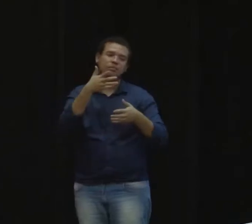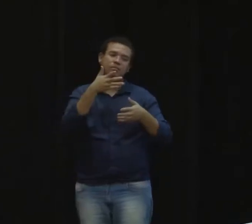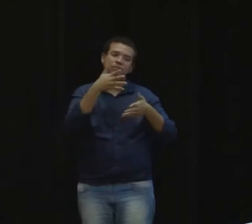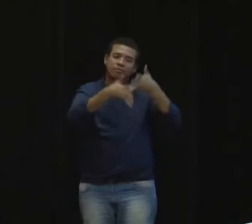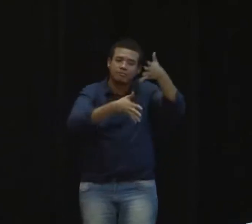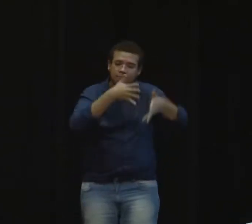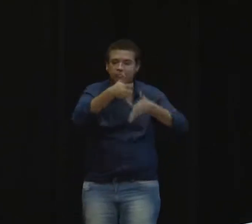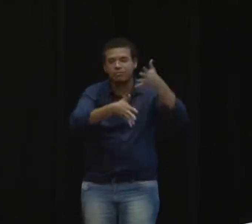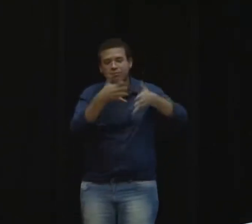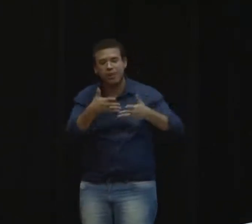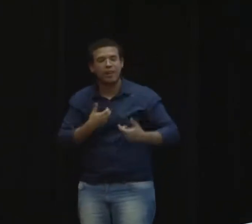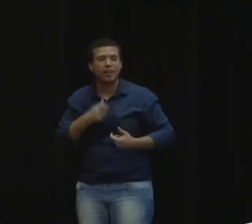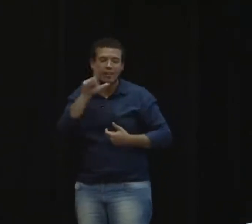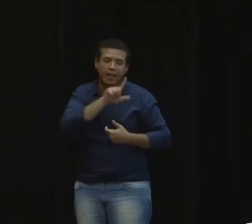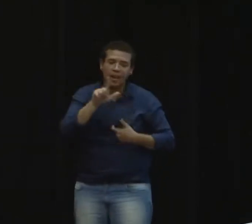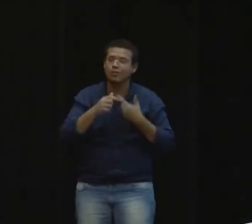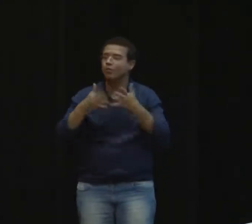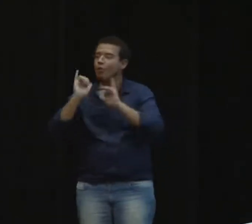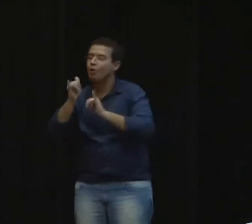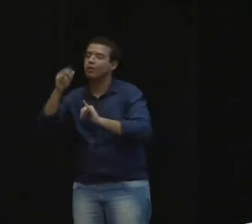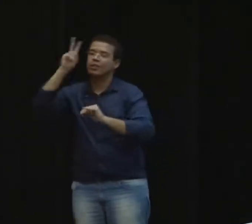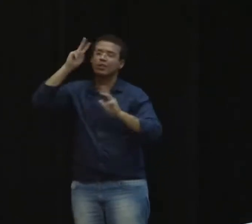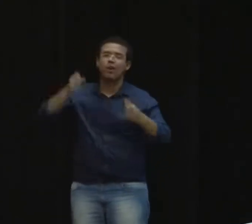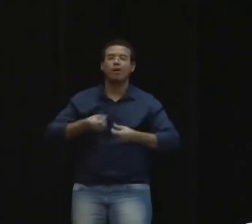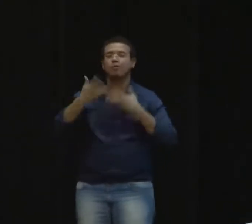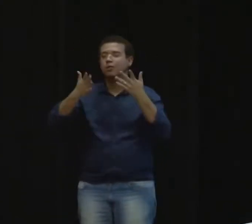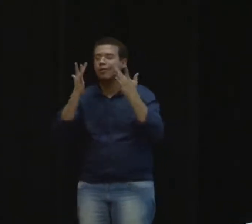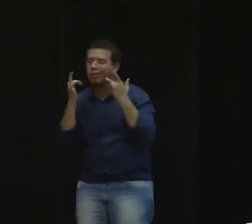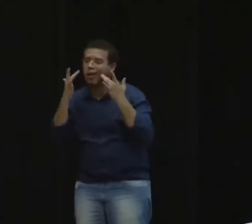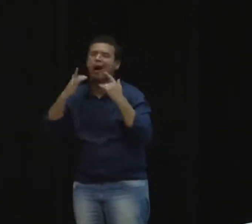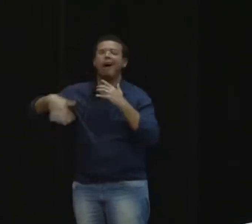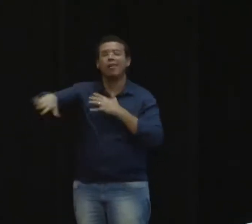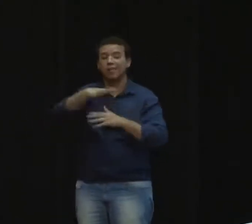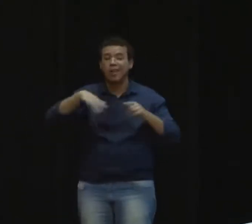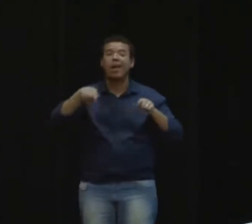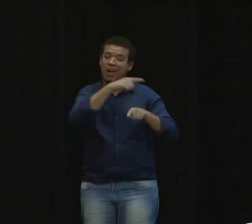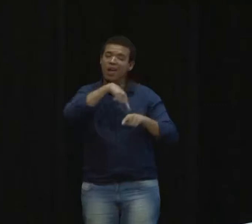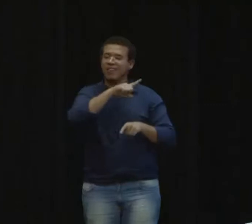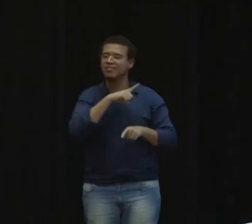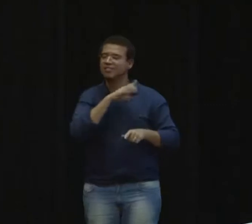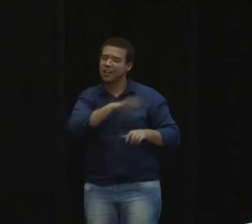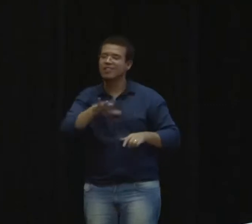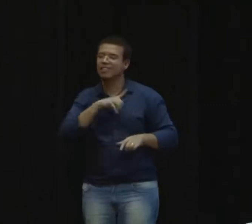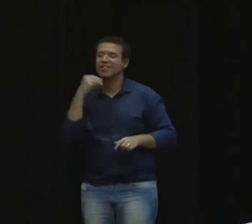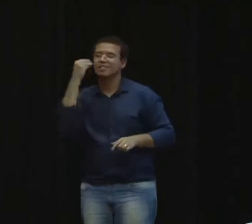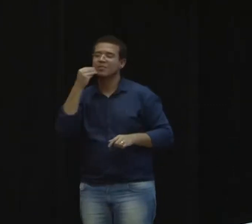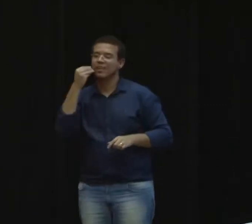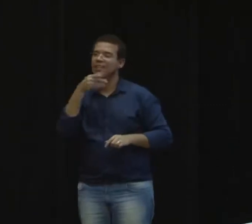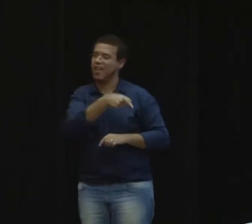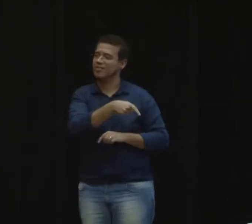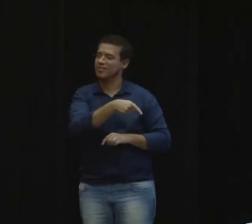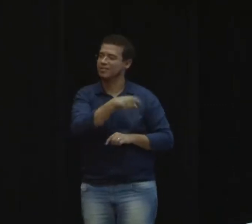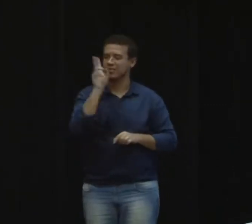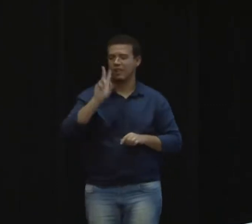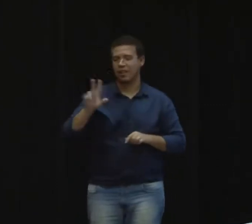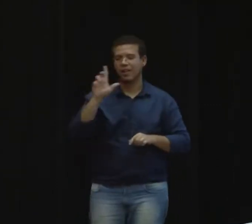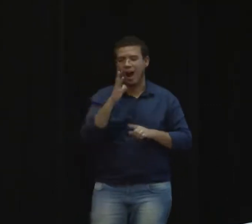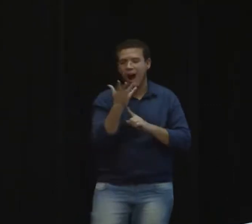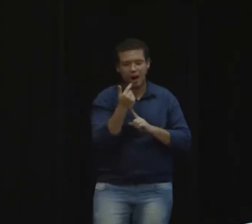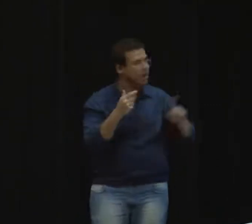diverso, com a língua de sinais e a literatura surda, a narração de histórias, teatro. Isso era proporcionado pela